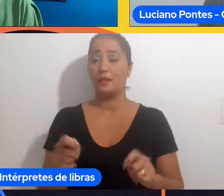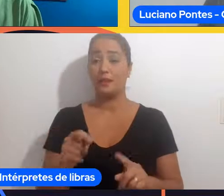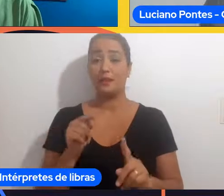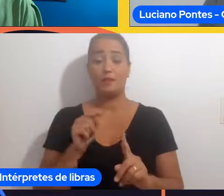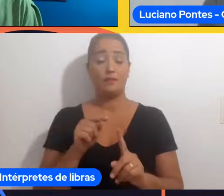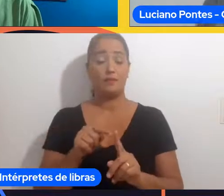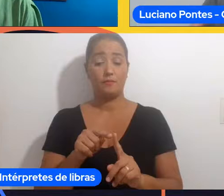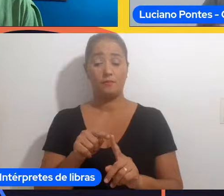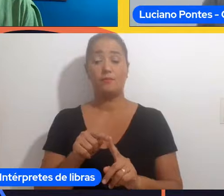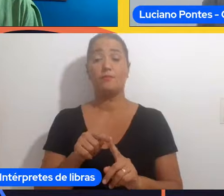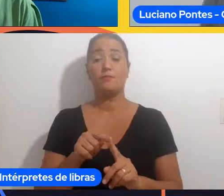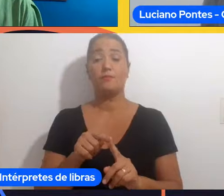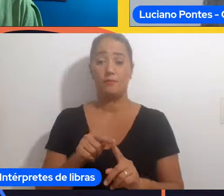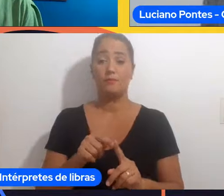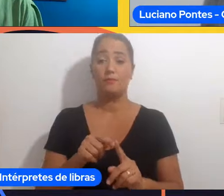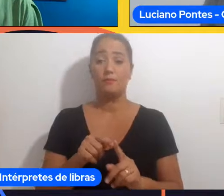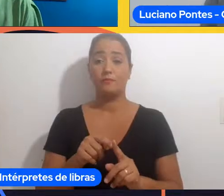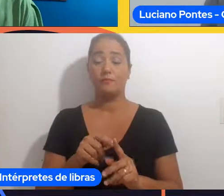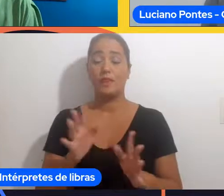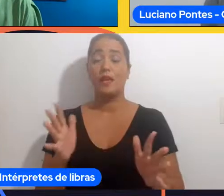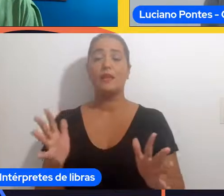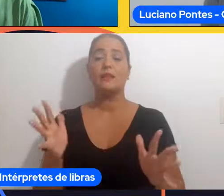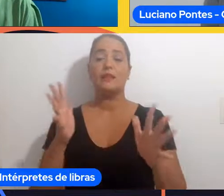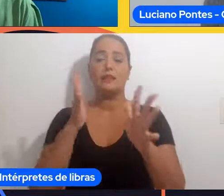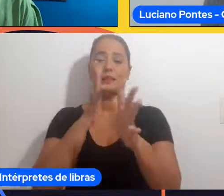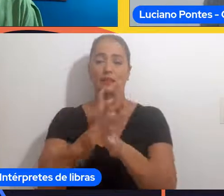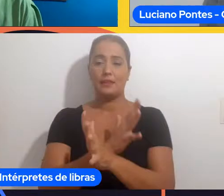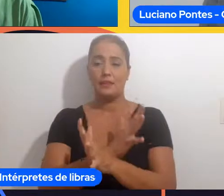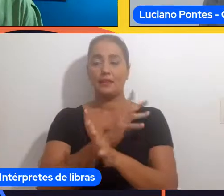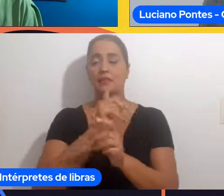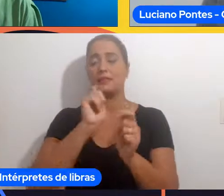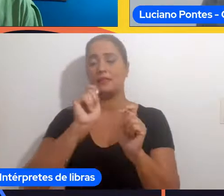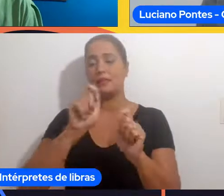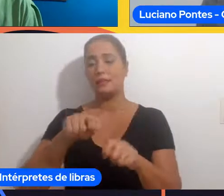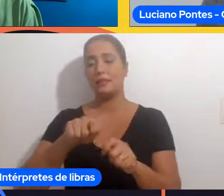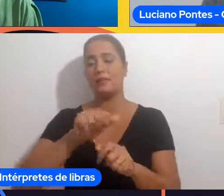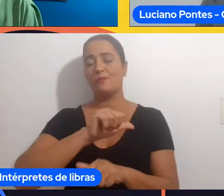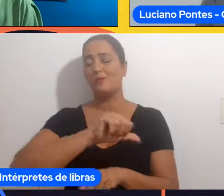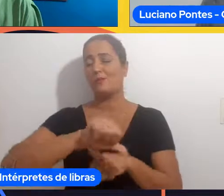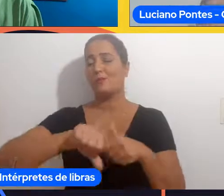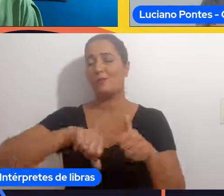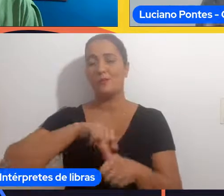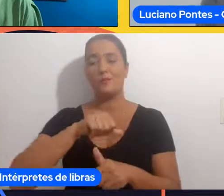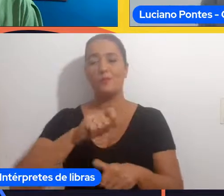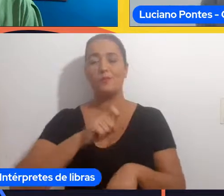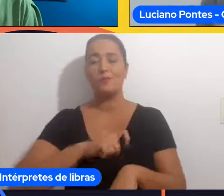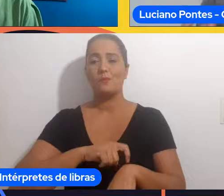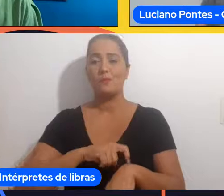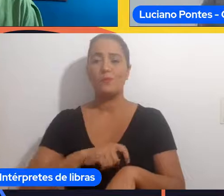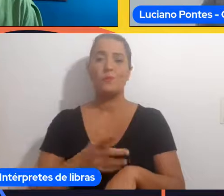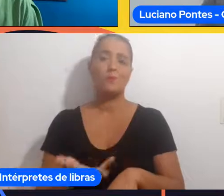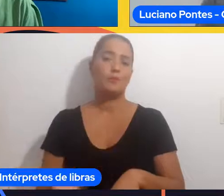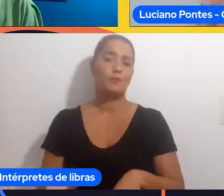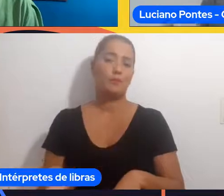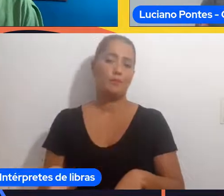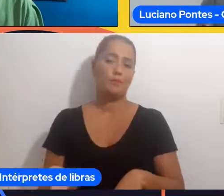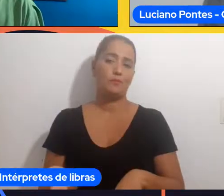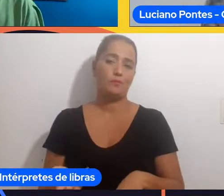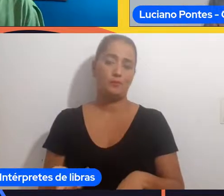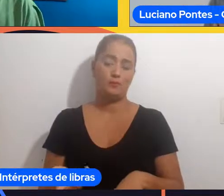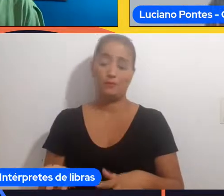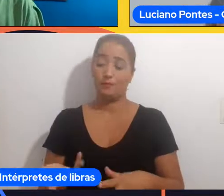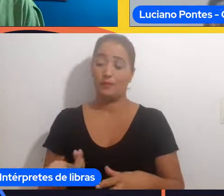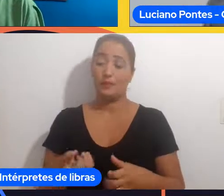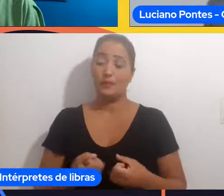né, transicional, que vai relacionar, muitas vezes, os momentos de, né, de desabafar, de